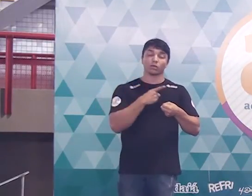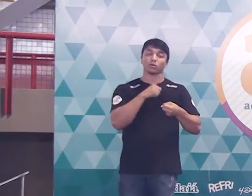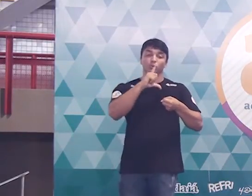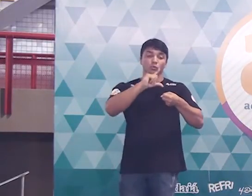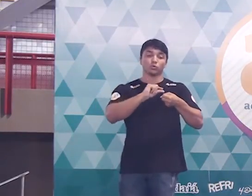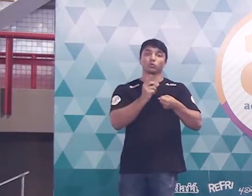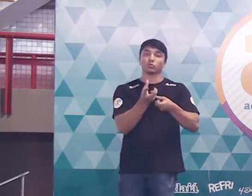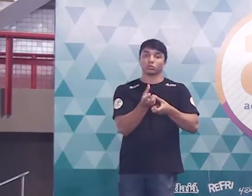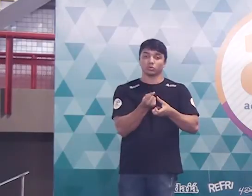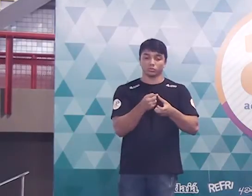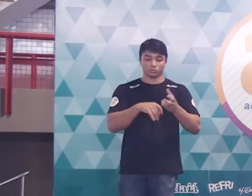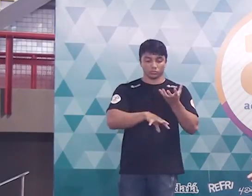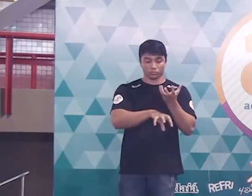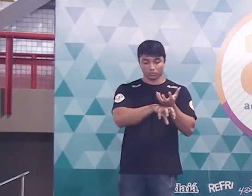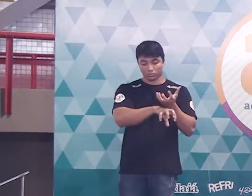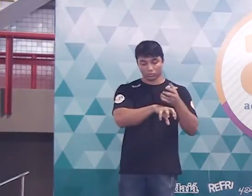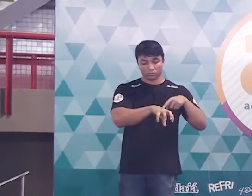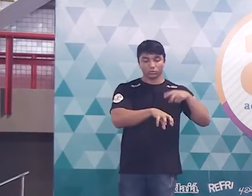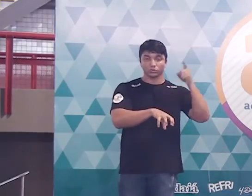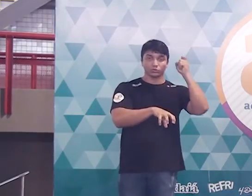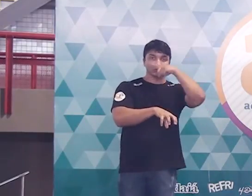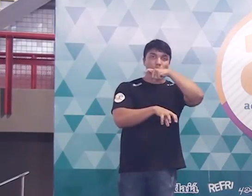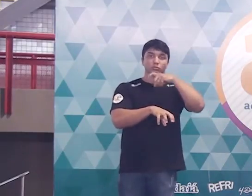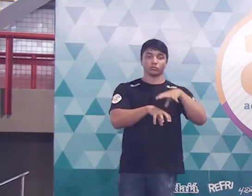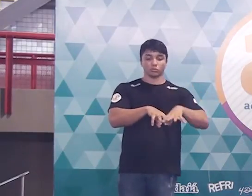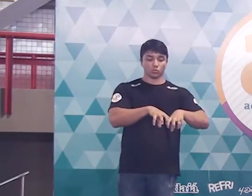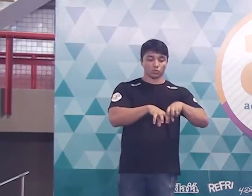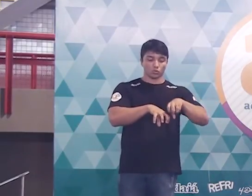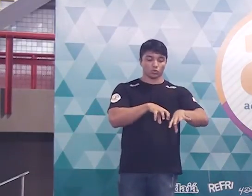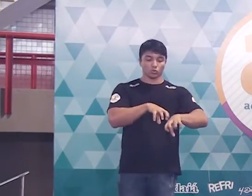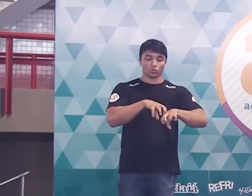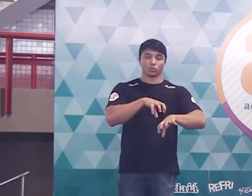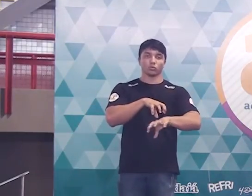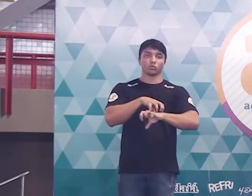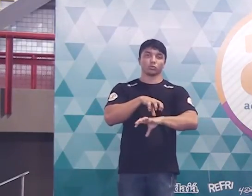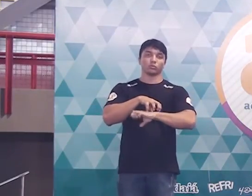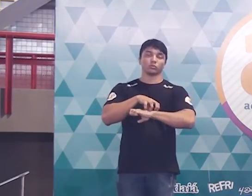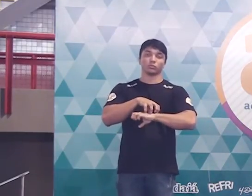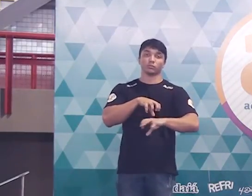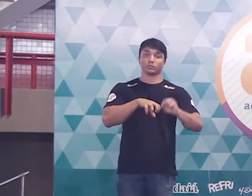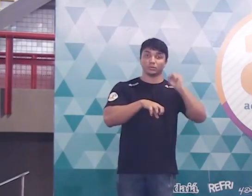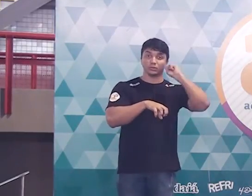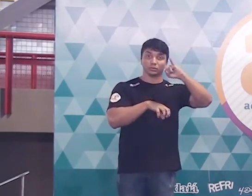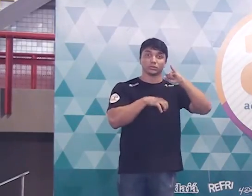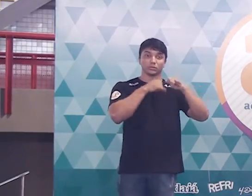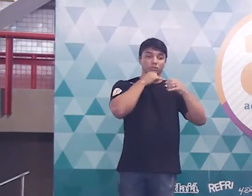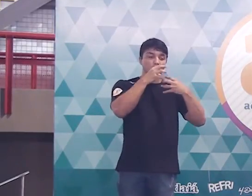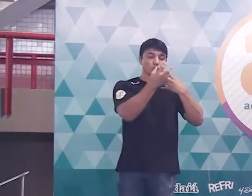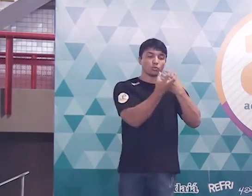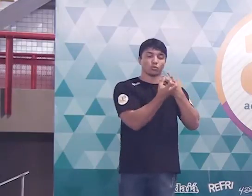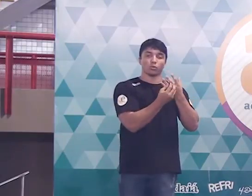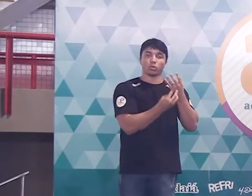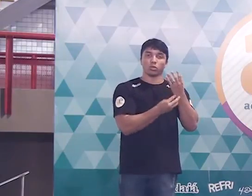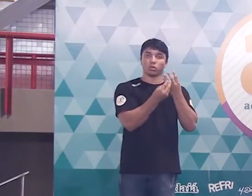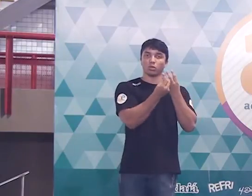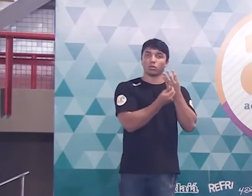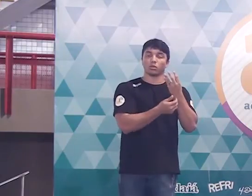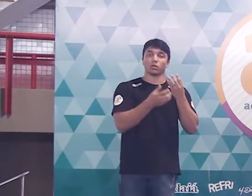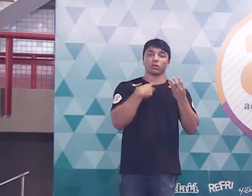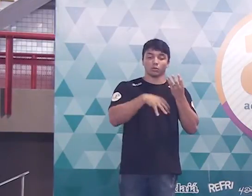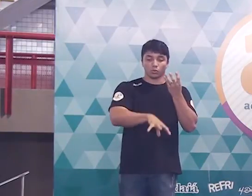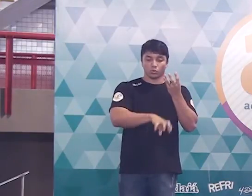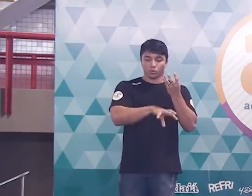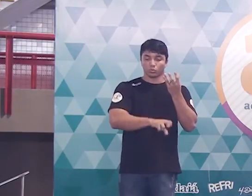a capacidade das raízes de quê? De absorção. Porque toda vida que a planta está transpirando, a raiz está o quê?